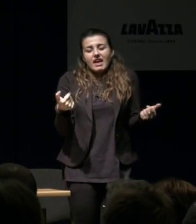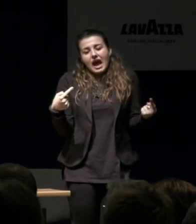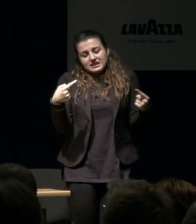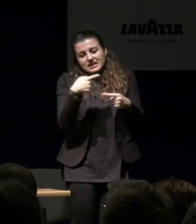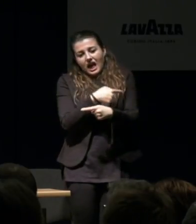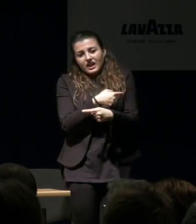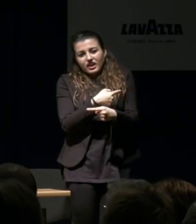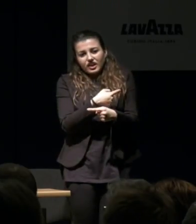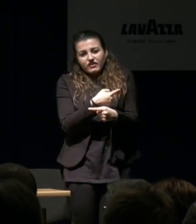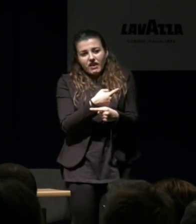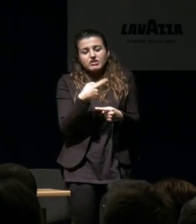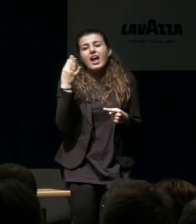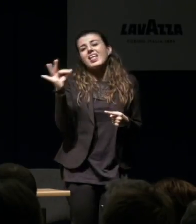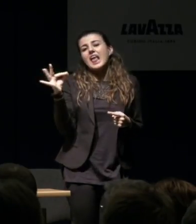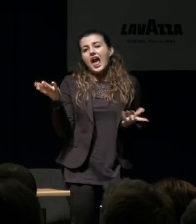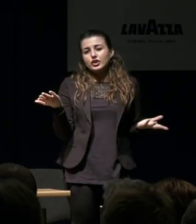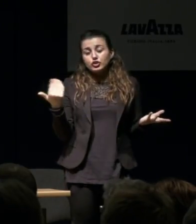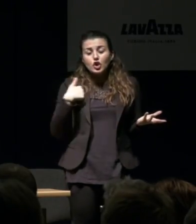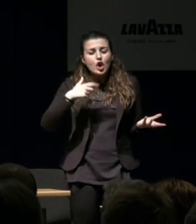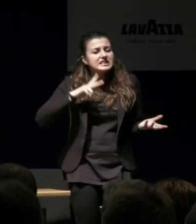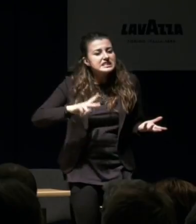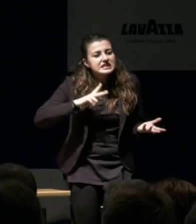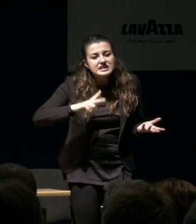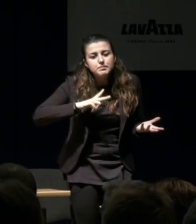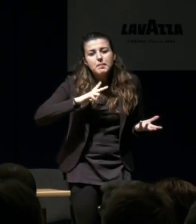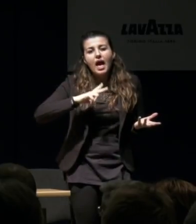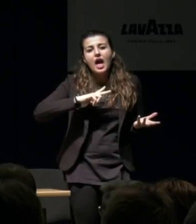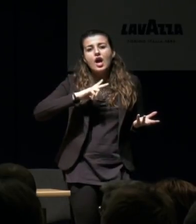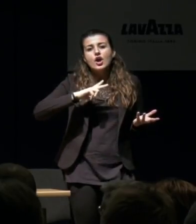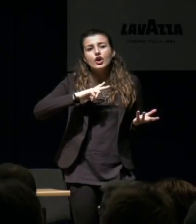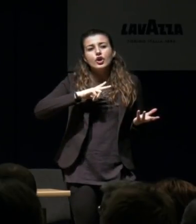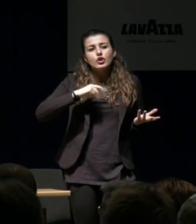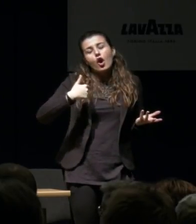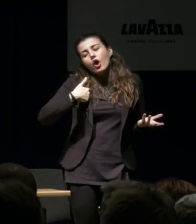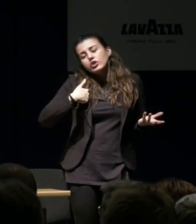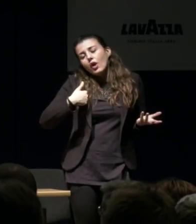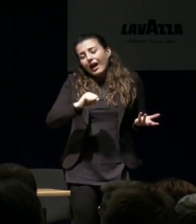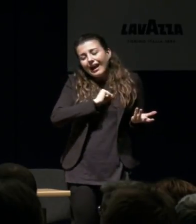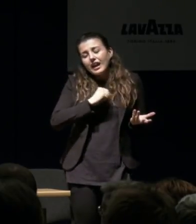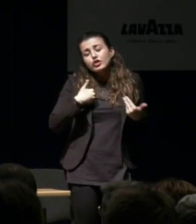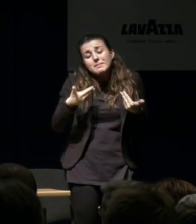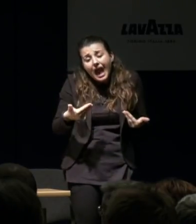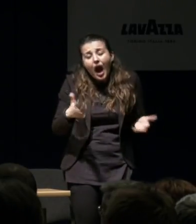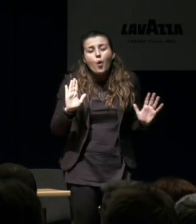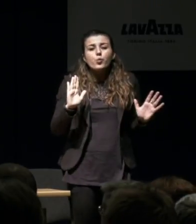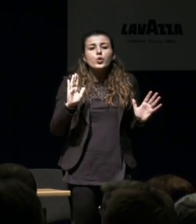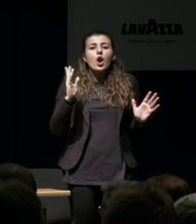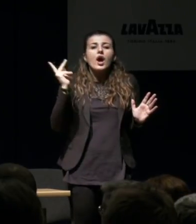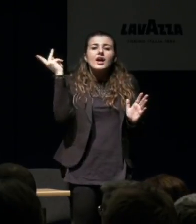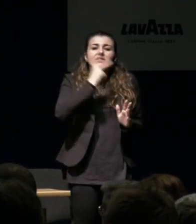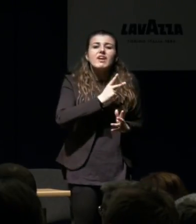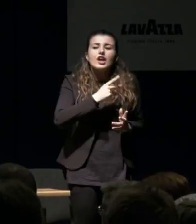del del talento e io spero che noi appunto come dire io me lo auguro innanzitutto in prima persona che